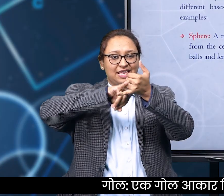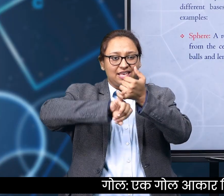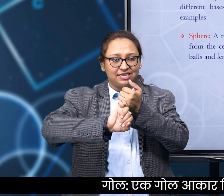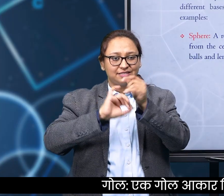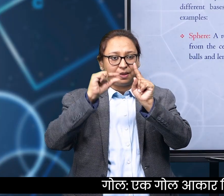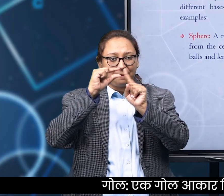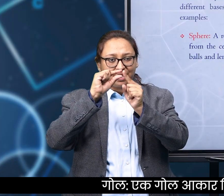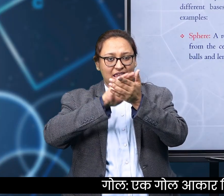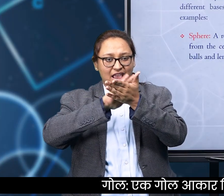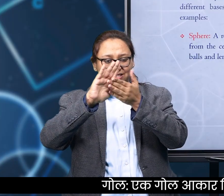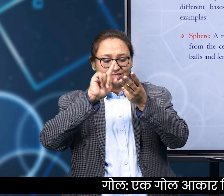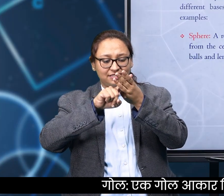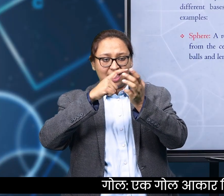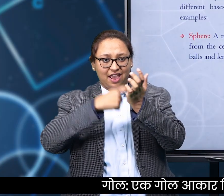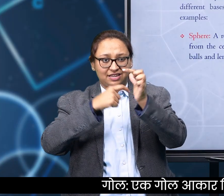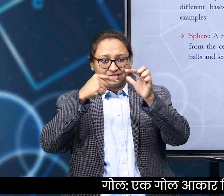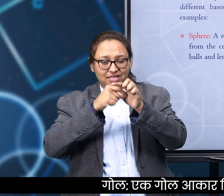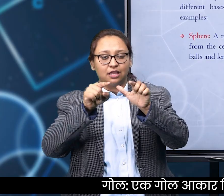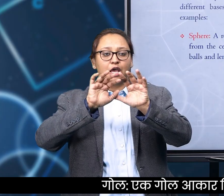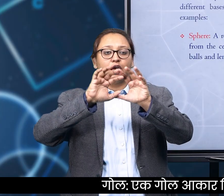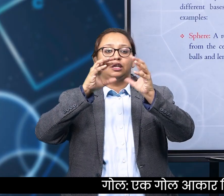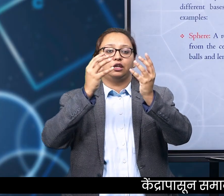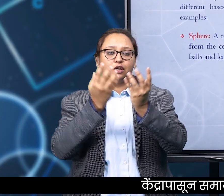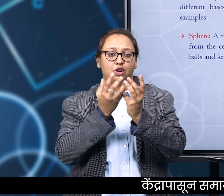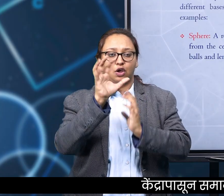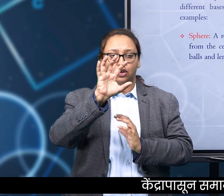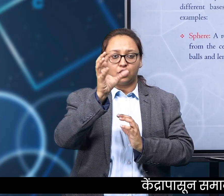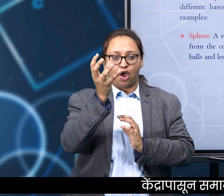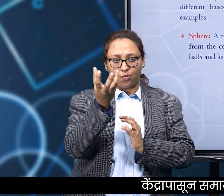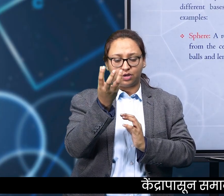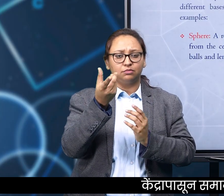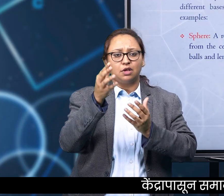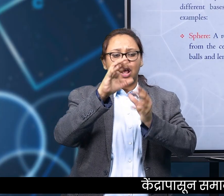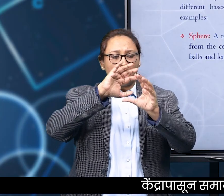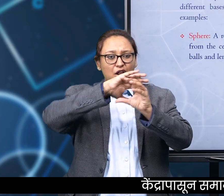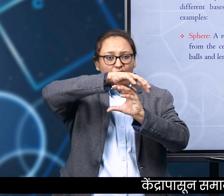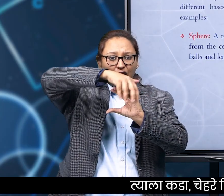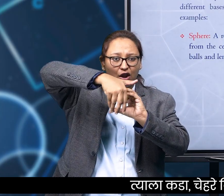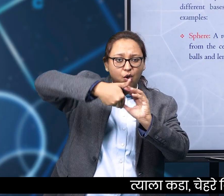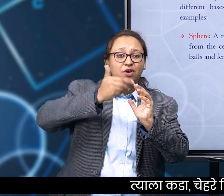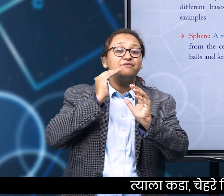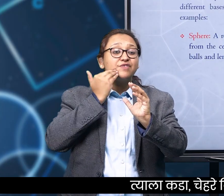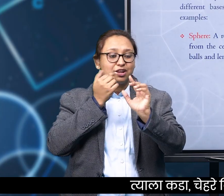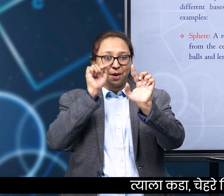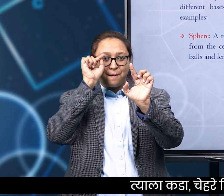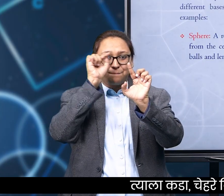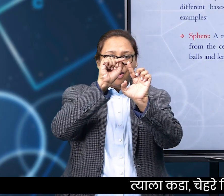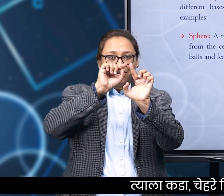गोल, एक गोलाकार जिथे पृष्ठभागावरील सर्व बिंदू केंद्रापासून समान अंतरावर असतात, त्याला कडा, चेहरे